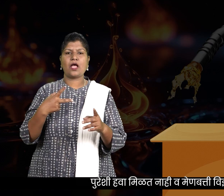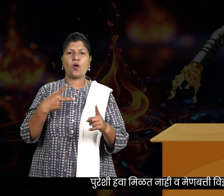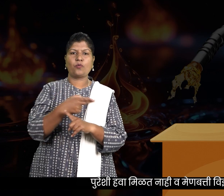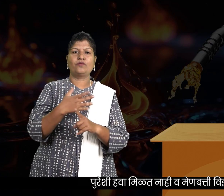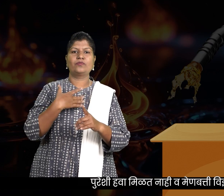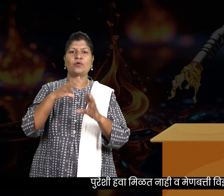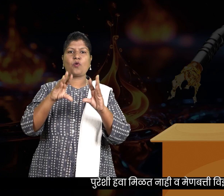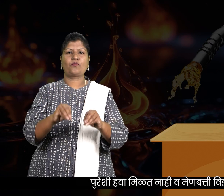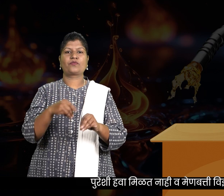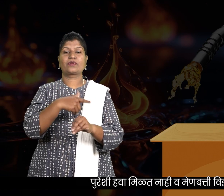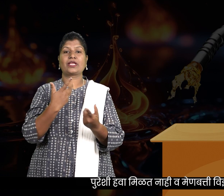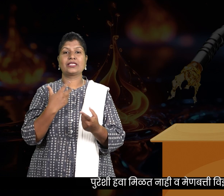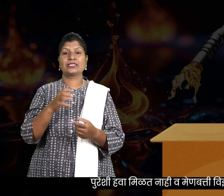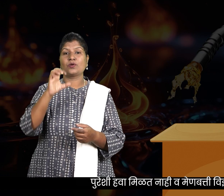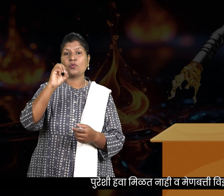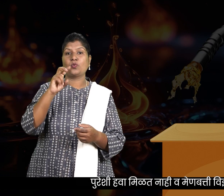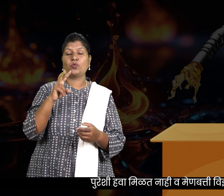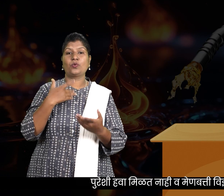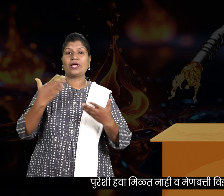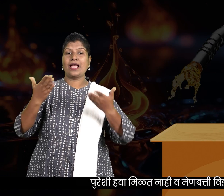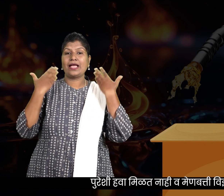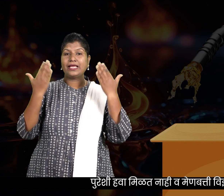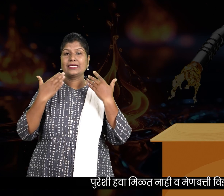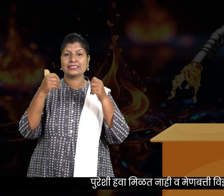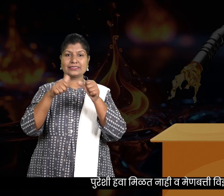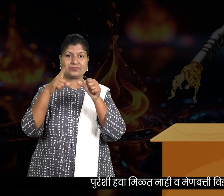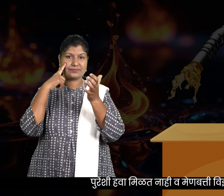पुरेशी हवा मिळत नाही व मेणबत्ती विझते.